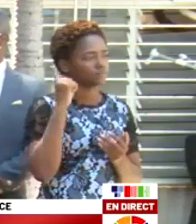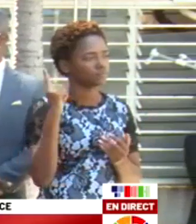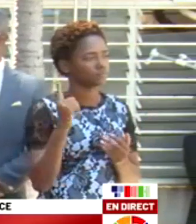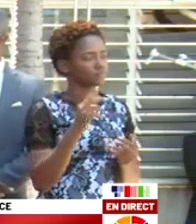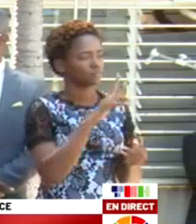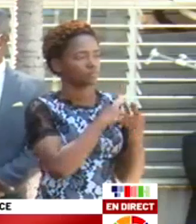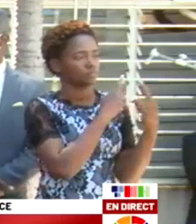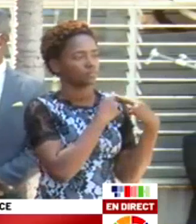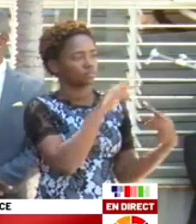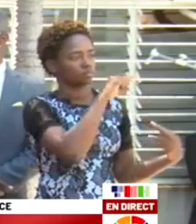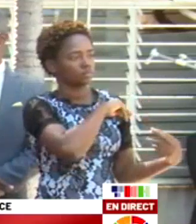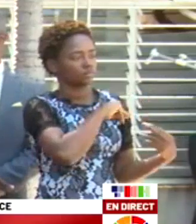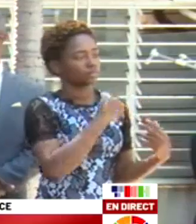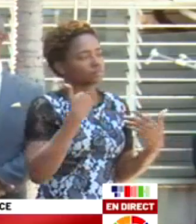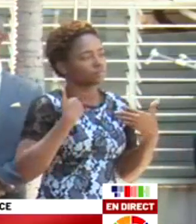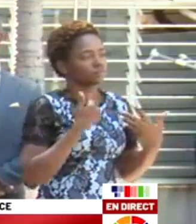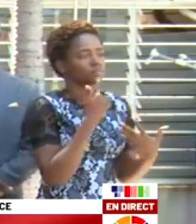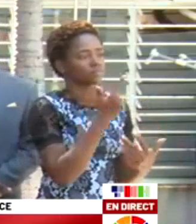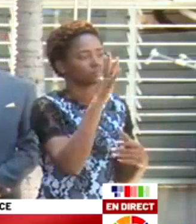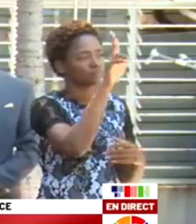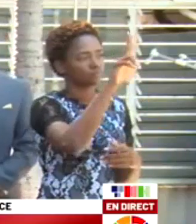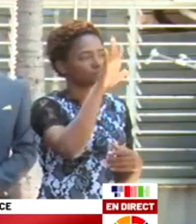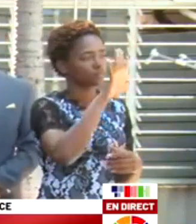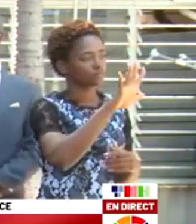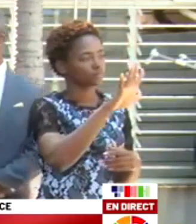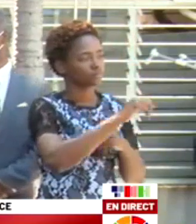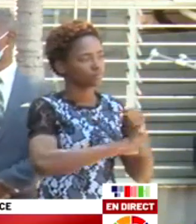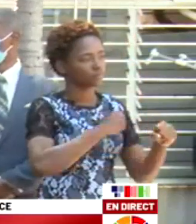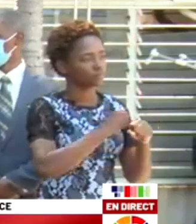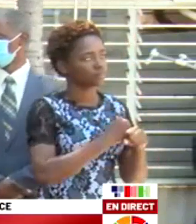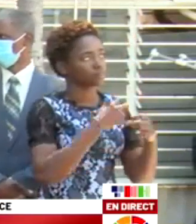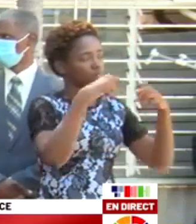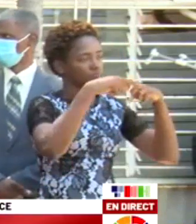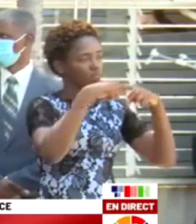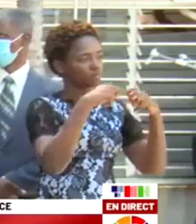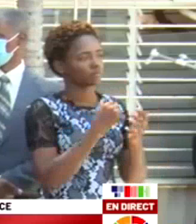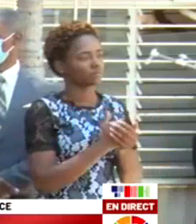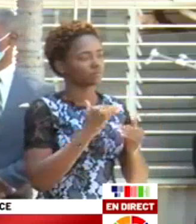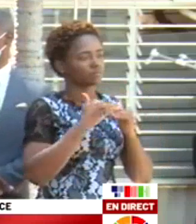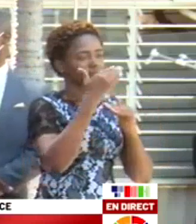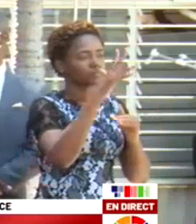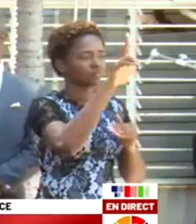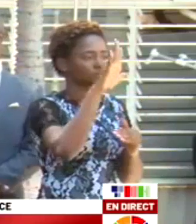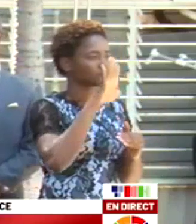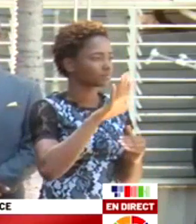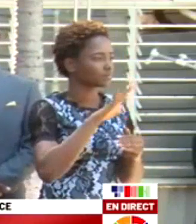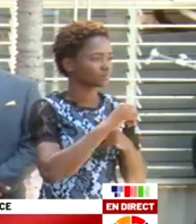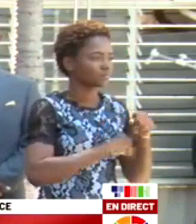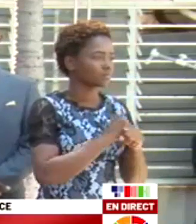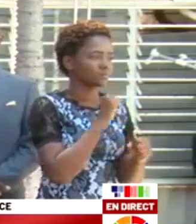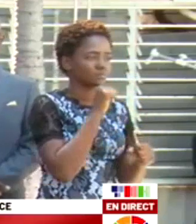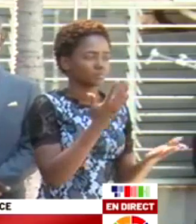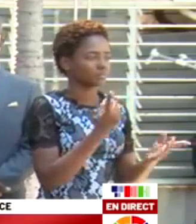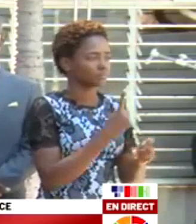magistrat dans le discours, il dit ça il y a 35 ans depuis que Jérémy était en courant. Après 35 ans, ça veut dire que ce n'est pas possible. C'est pour nous